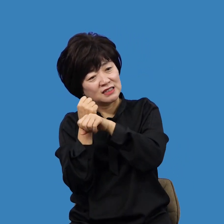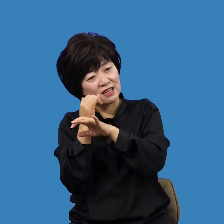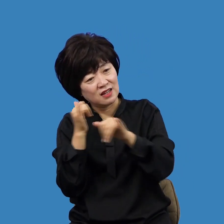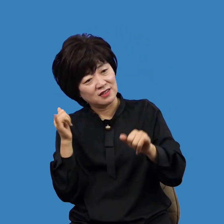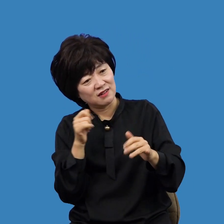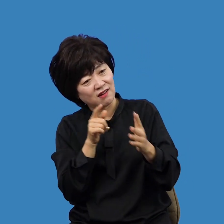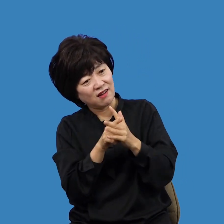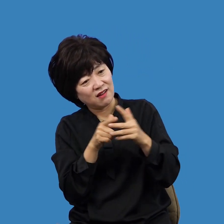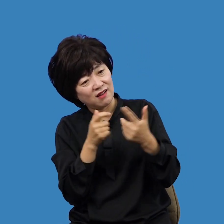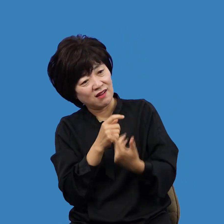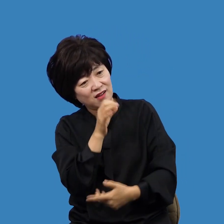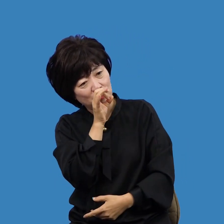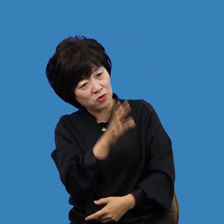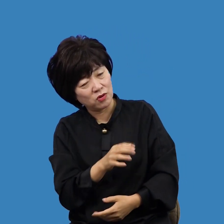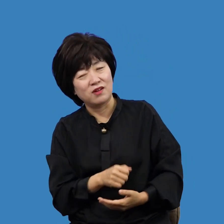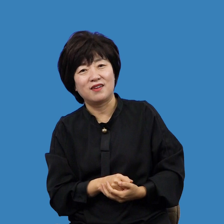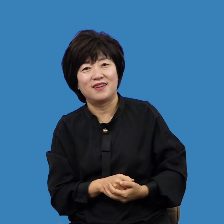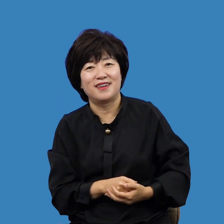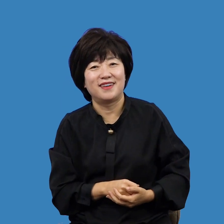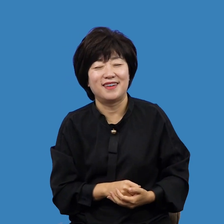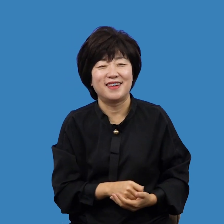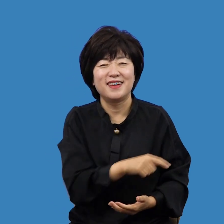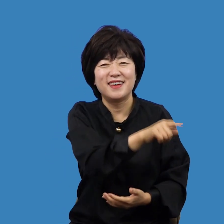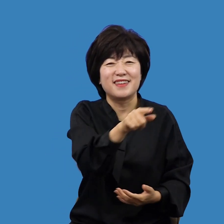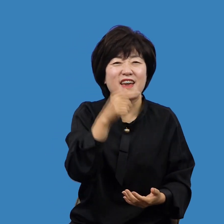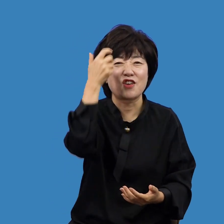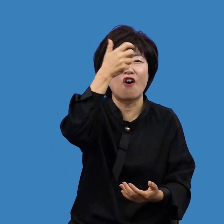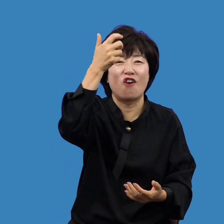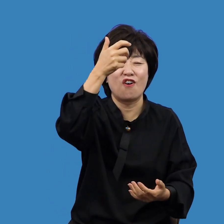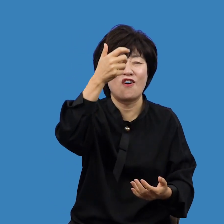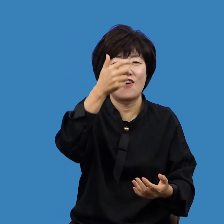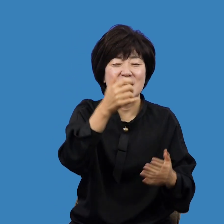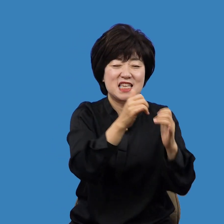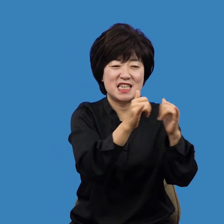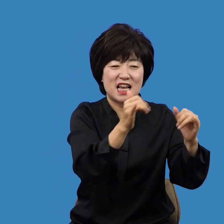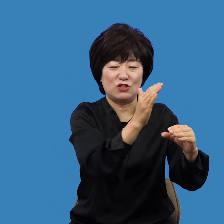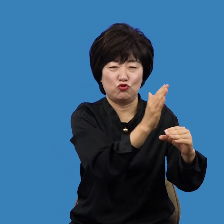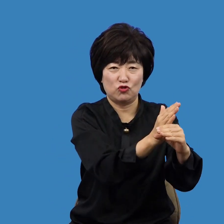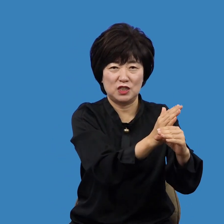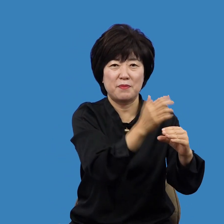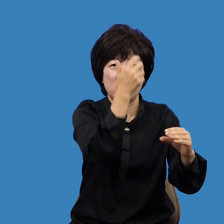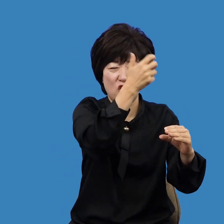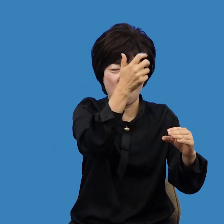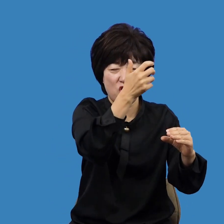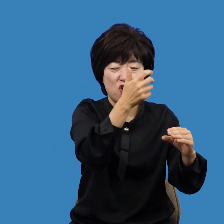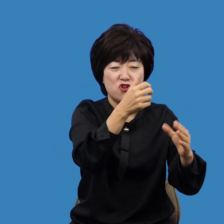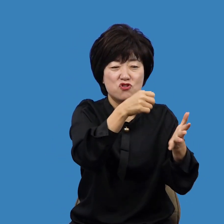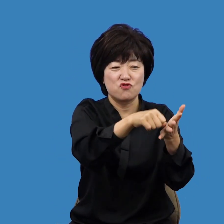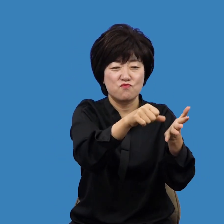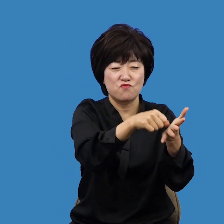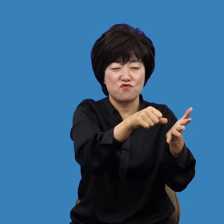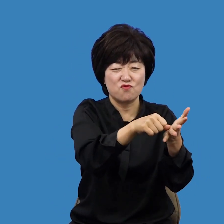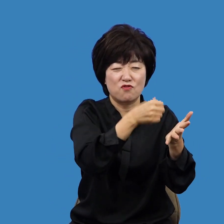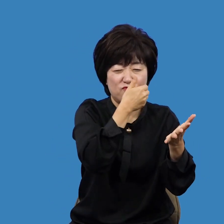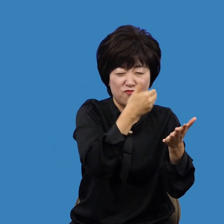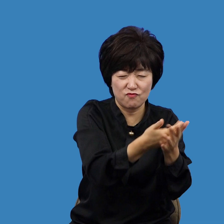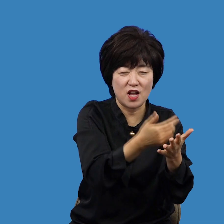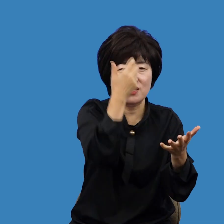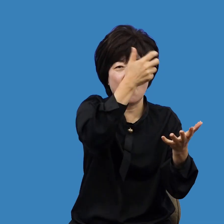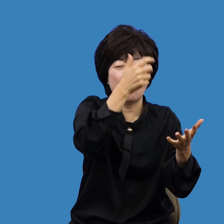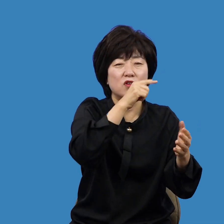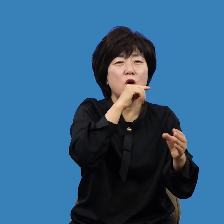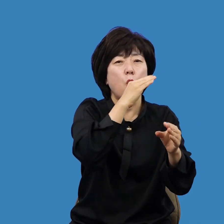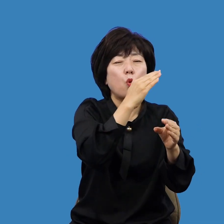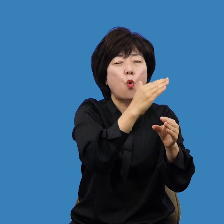도대체 왜 저러고 있는지. 이게 다 영이라는 거예요. 영. 인본주의의 영, 유물론의 영, 공산주의의 영,